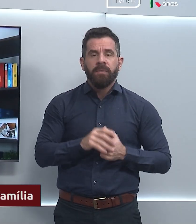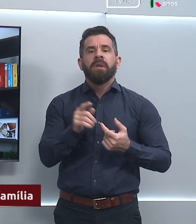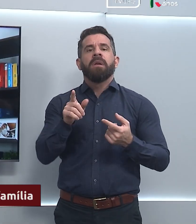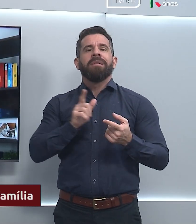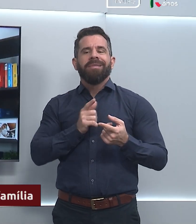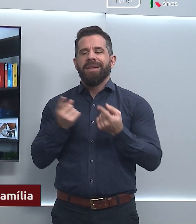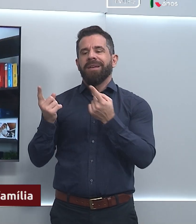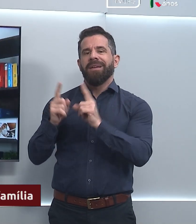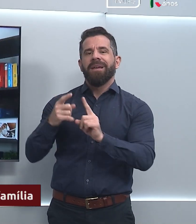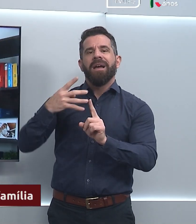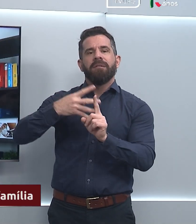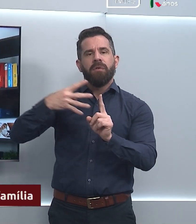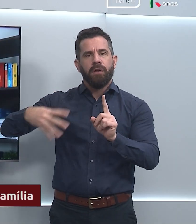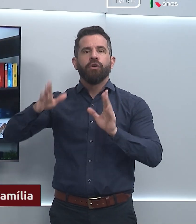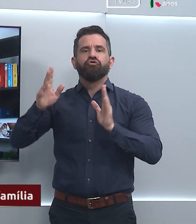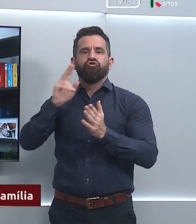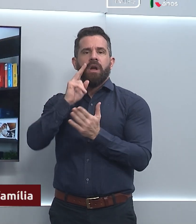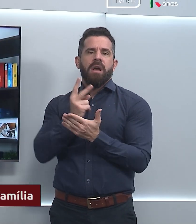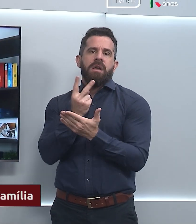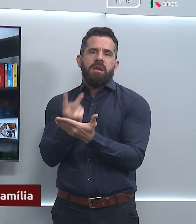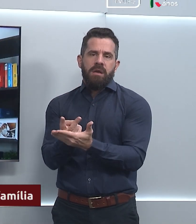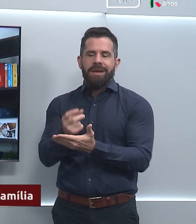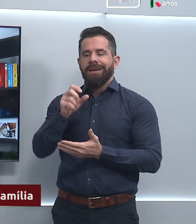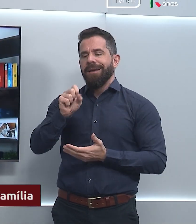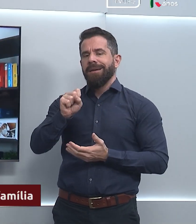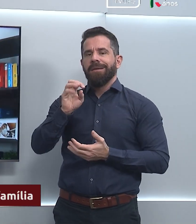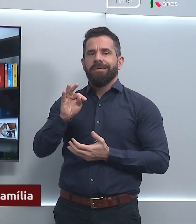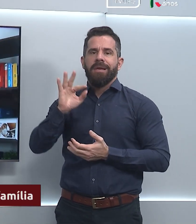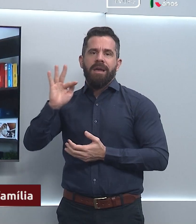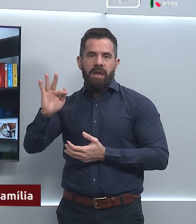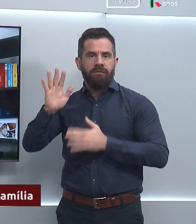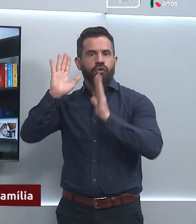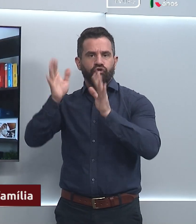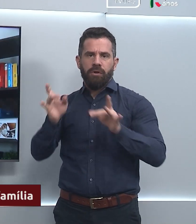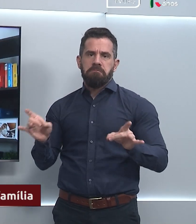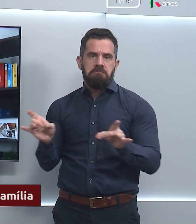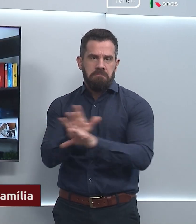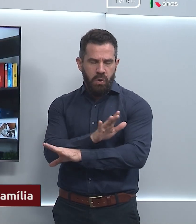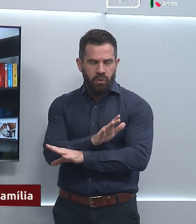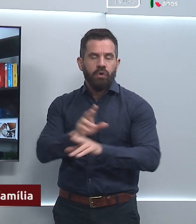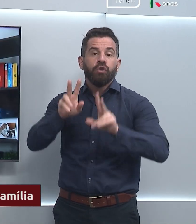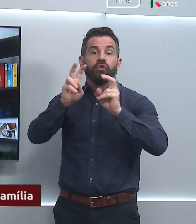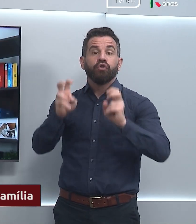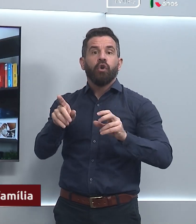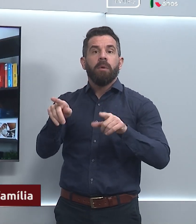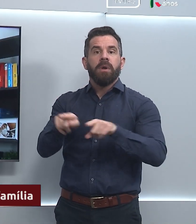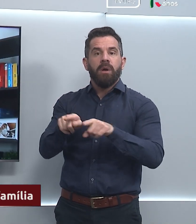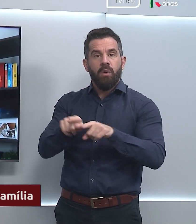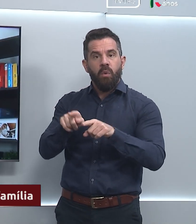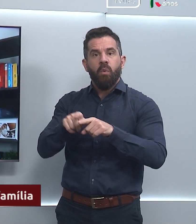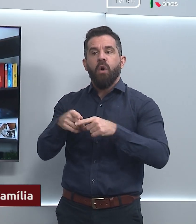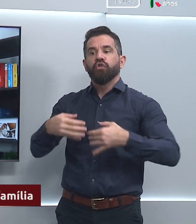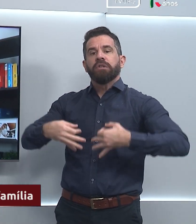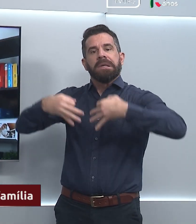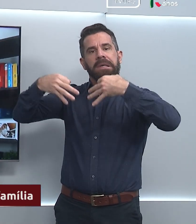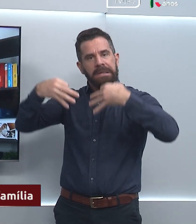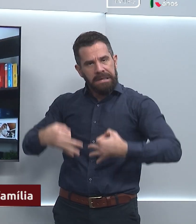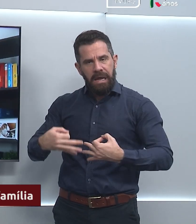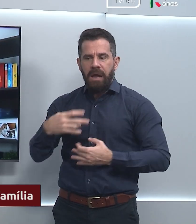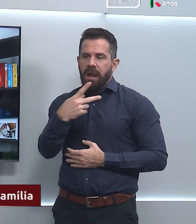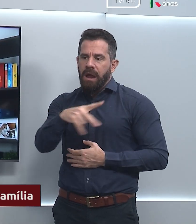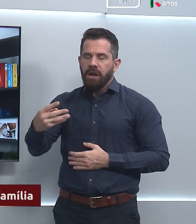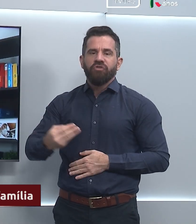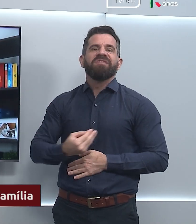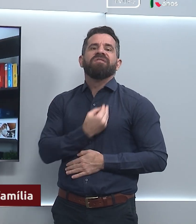homoafetivas que foram reconhecidas também pelo Supremo Tribunal Federal, sobre uma questão da dignidade da pessoa humana, e também,